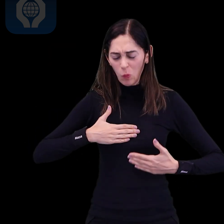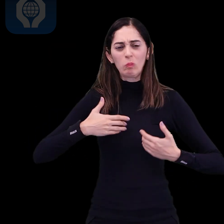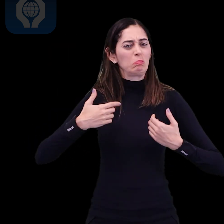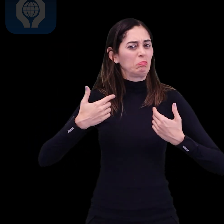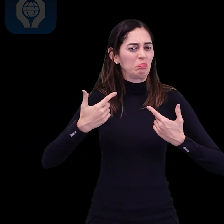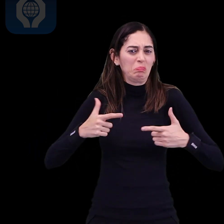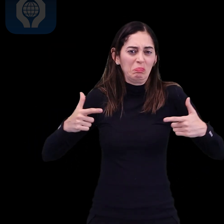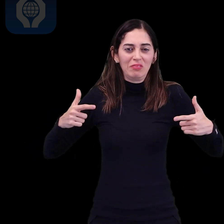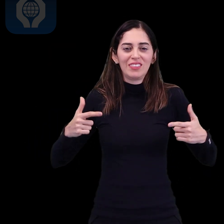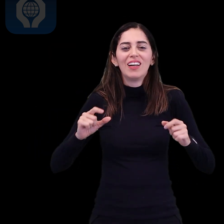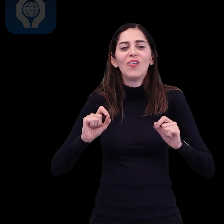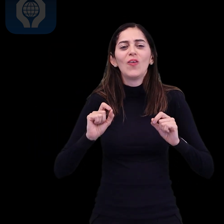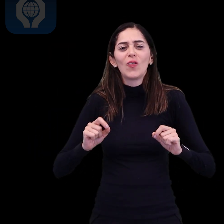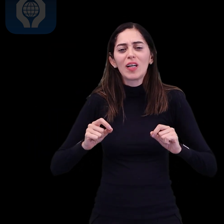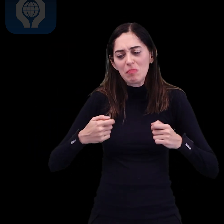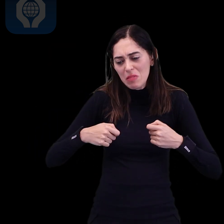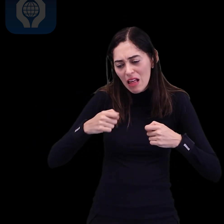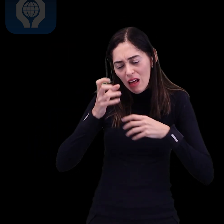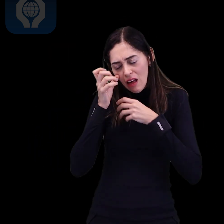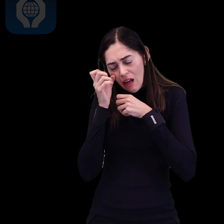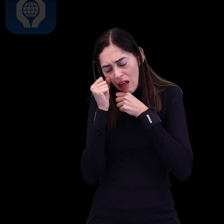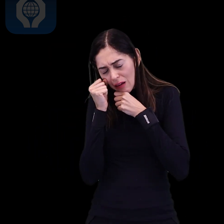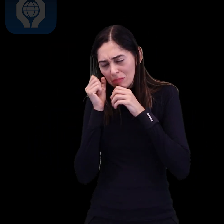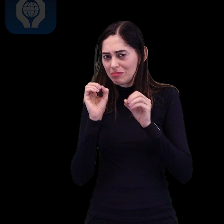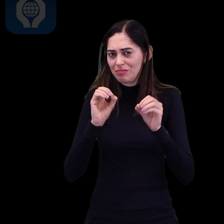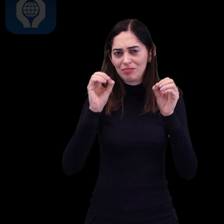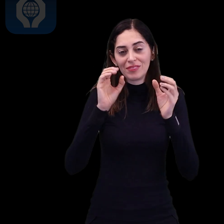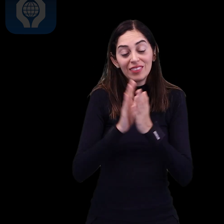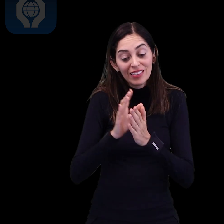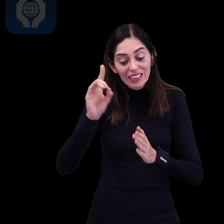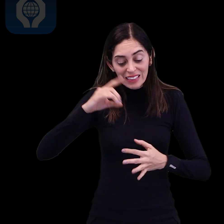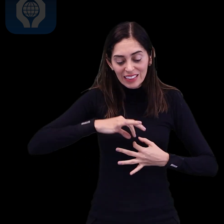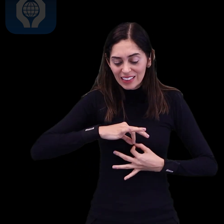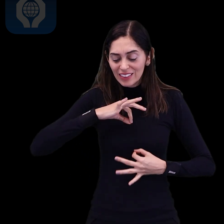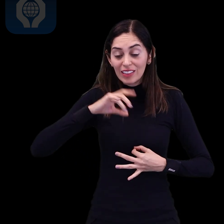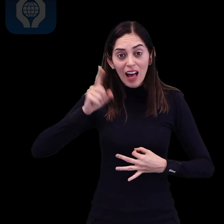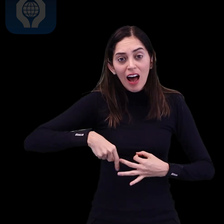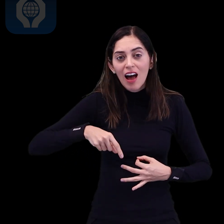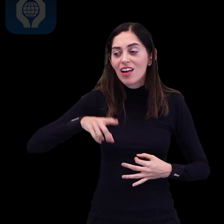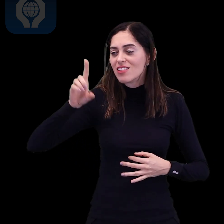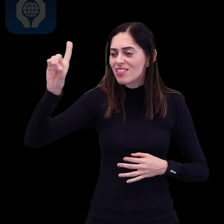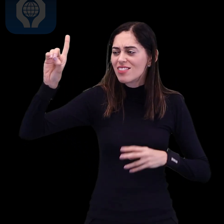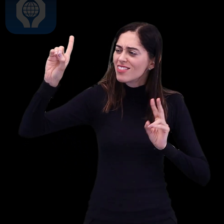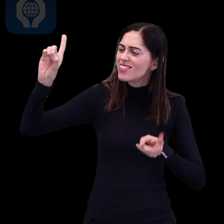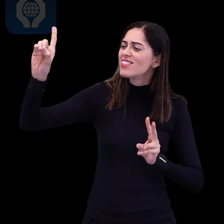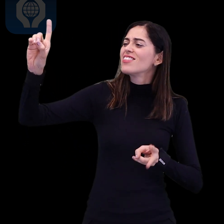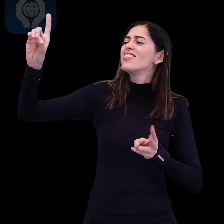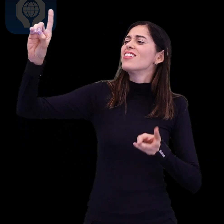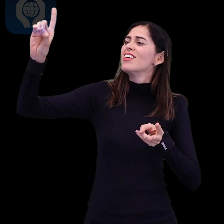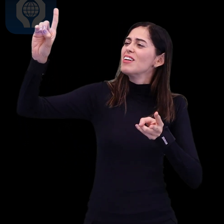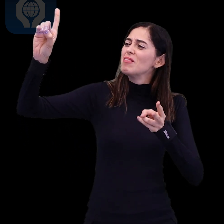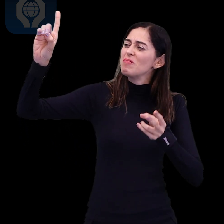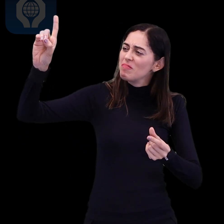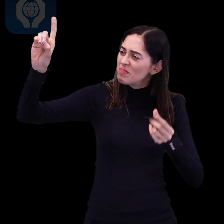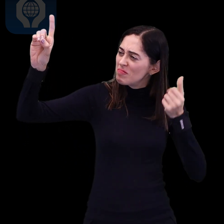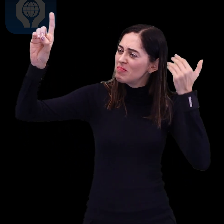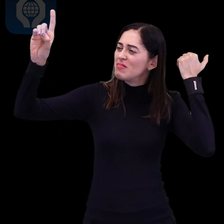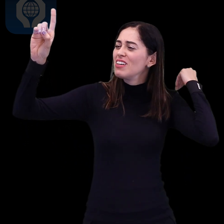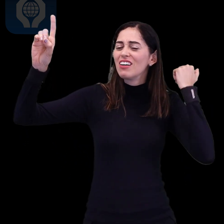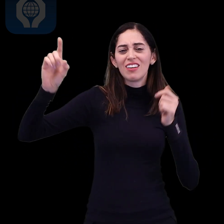precisa de descanso e sono. Deus é espírito. Ele é sempre o mesmo. Hoje ele é exatamente o mesmo que era quando